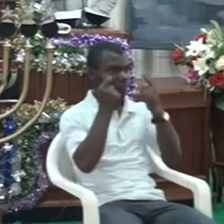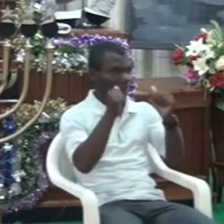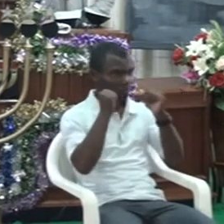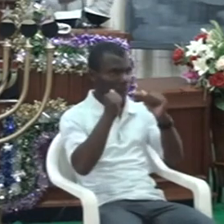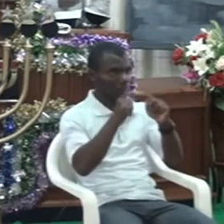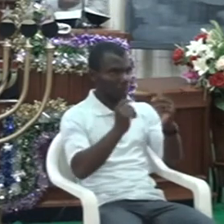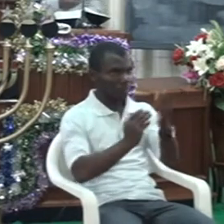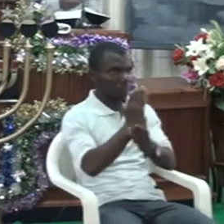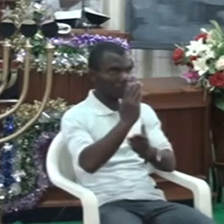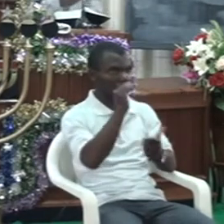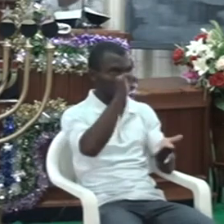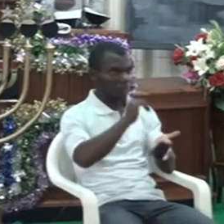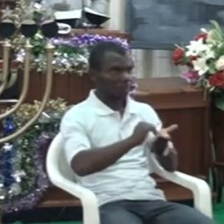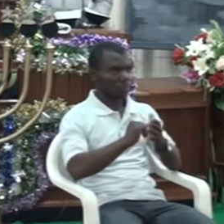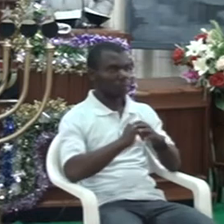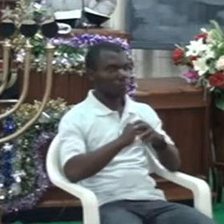Et comprenons bien.